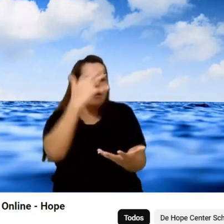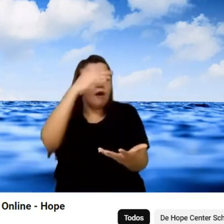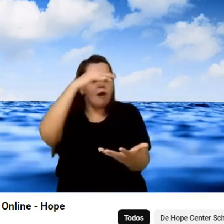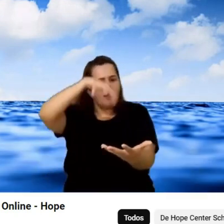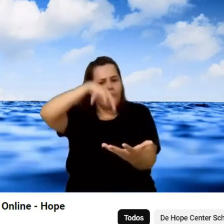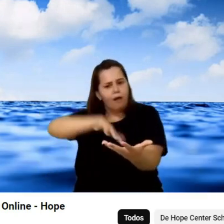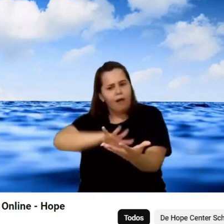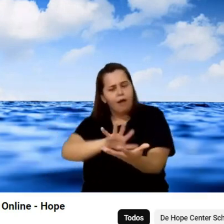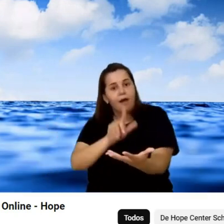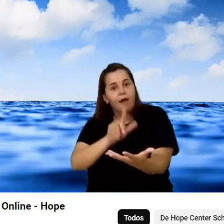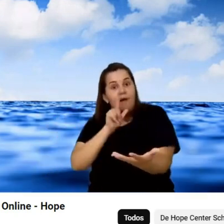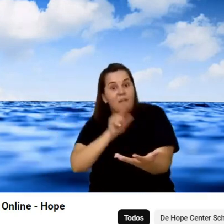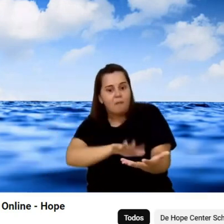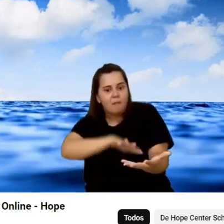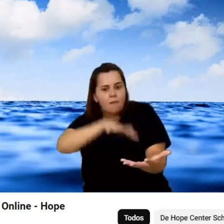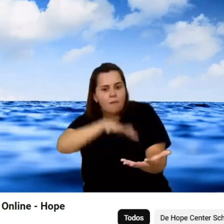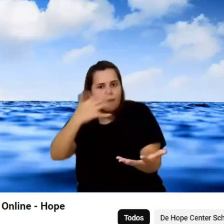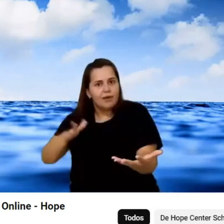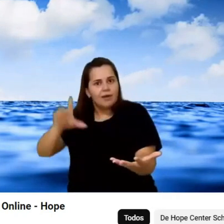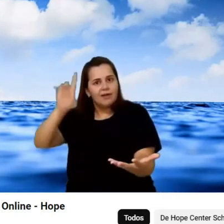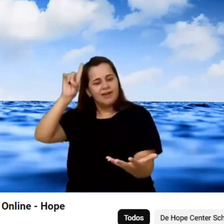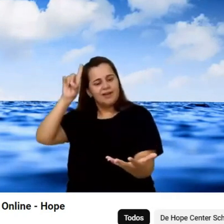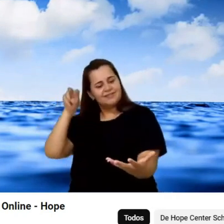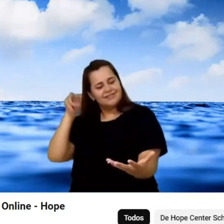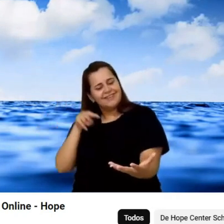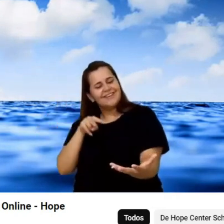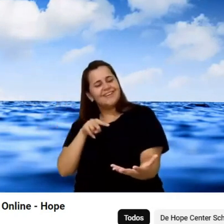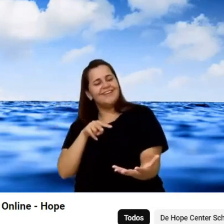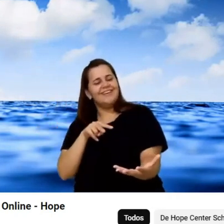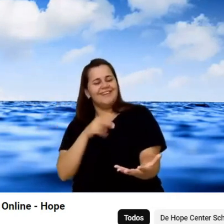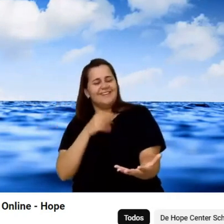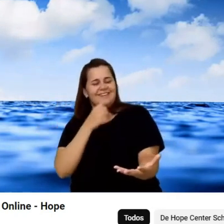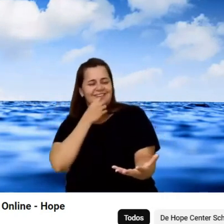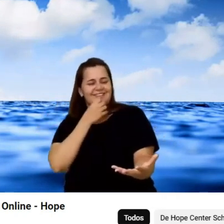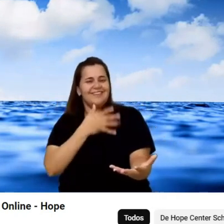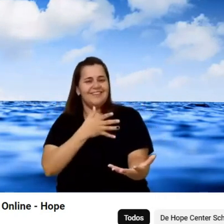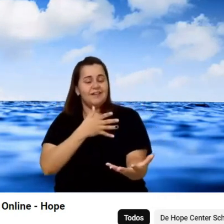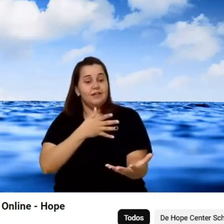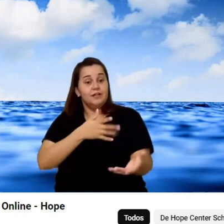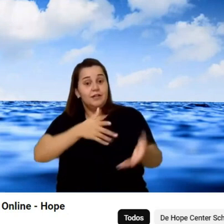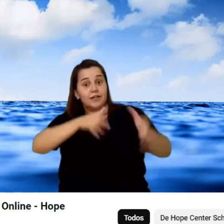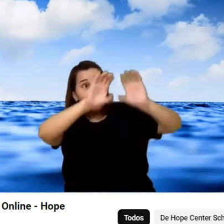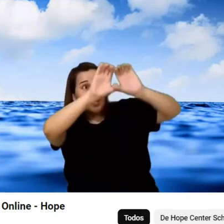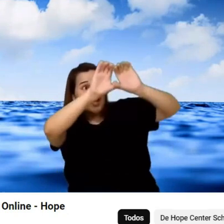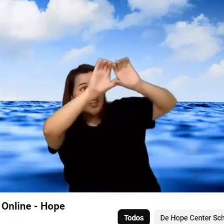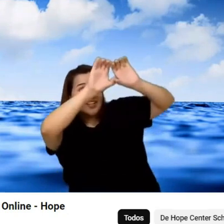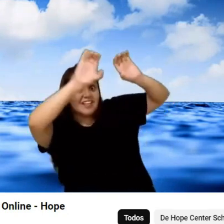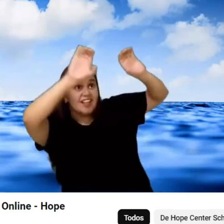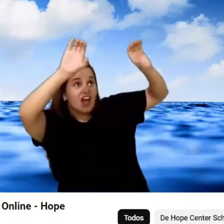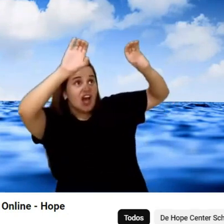Então, Deus moldou todo o formato da terra e Deus viu que era